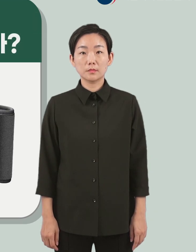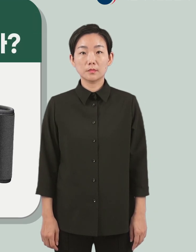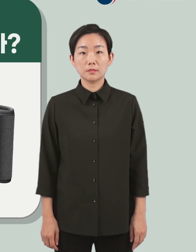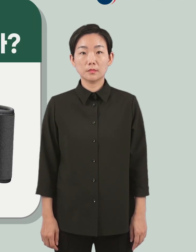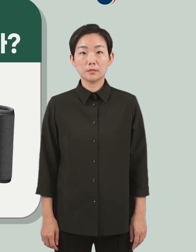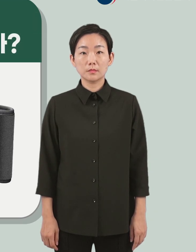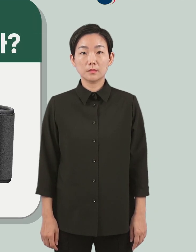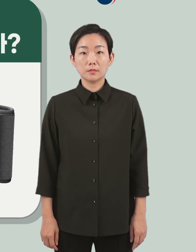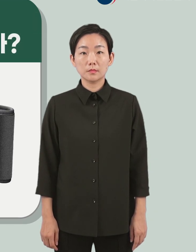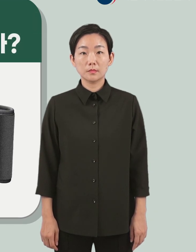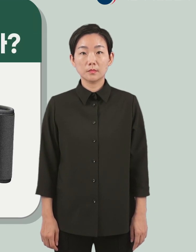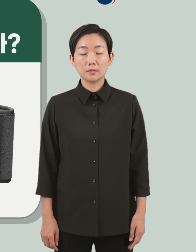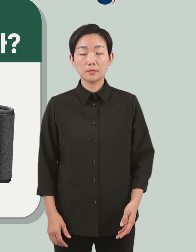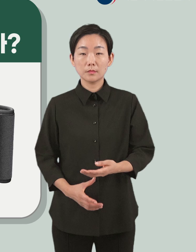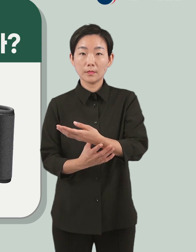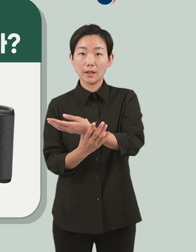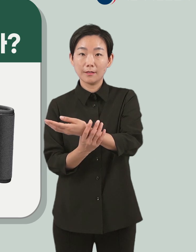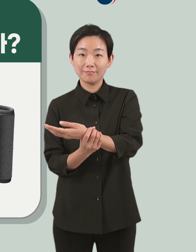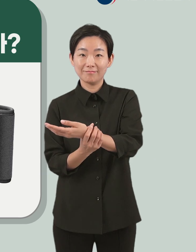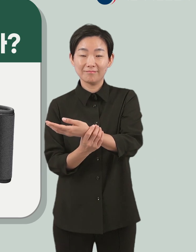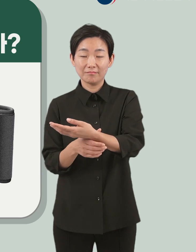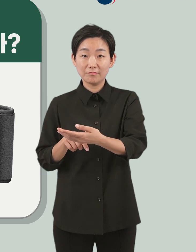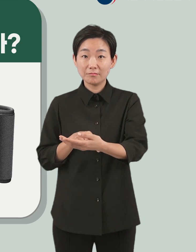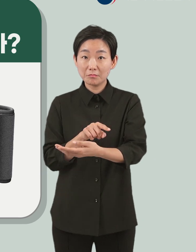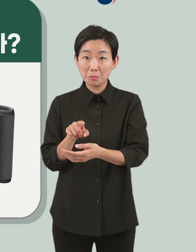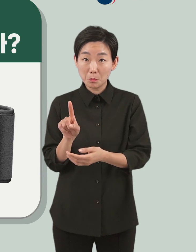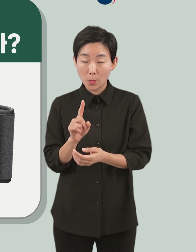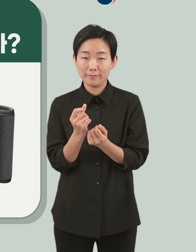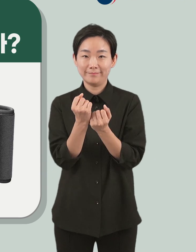이 의료기기는 어떻게 구성되어 있습니까?